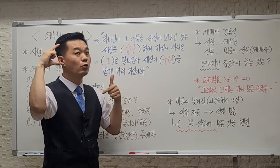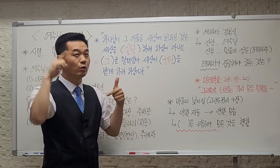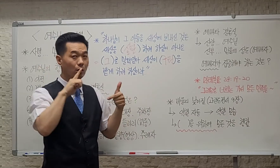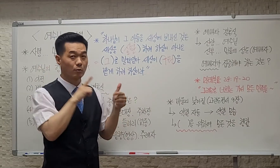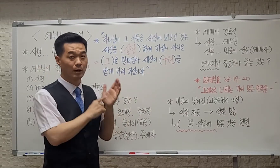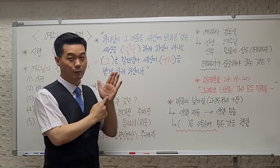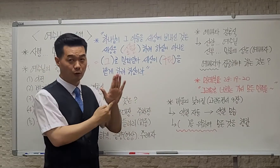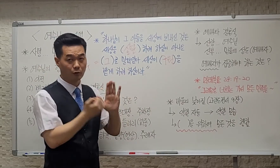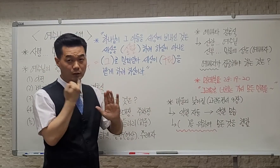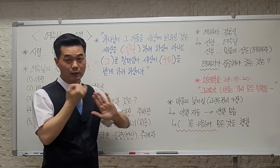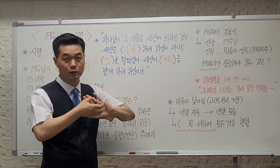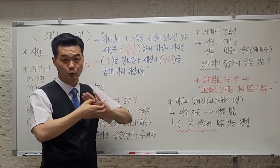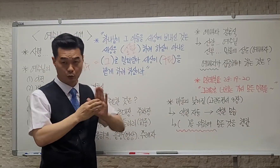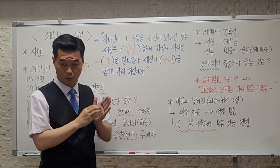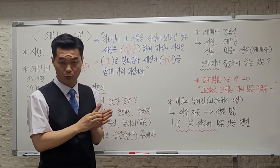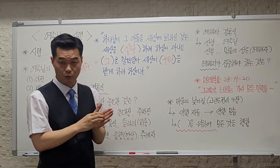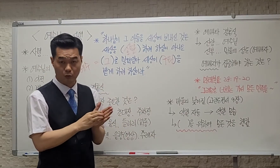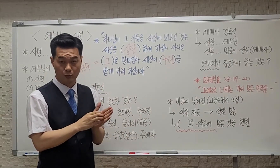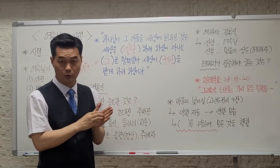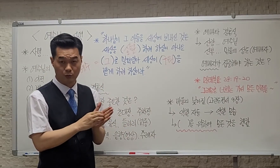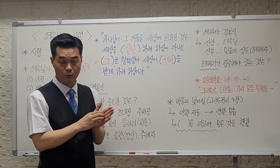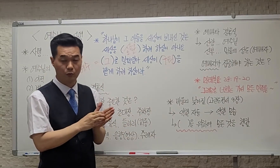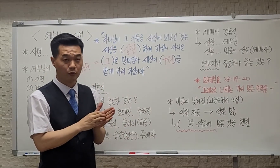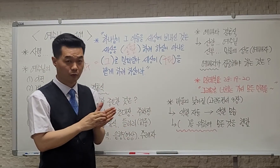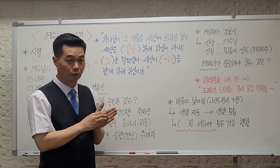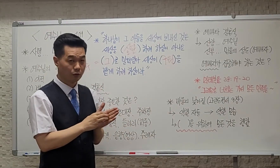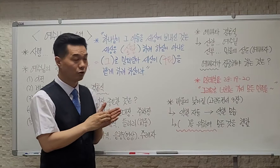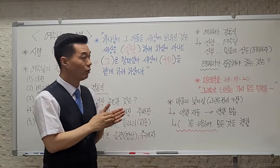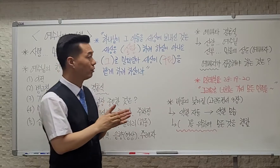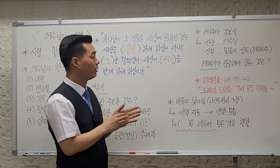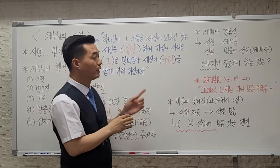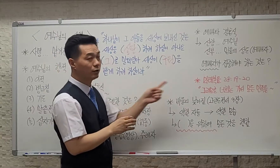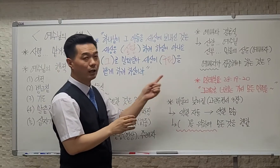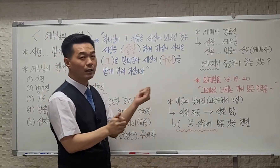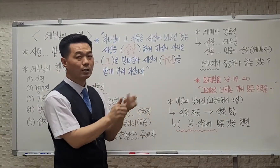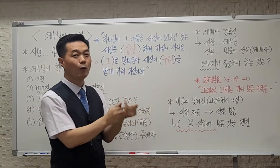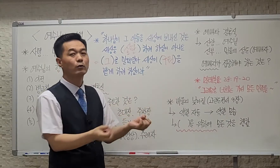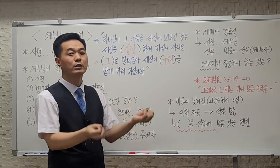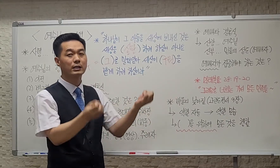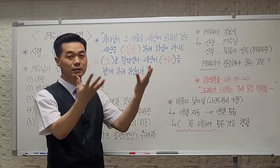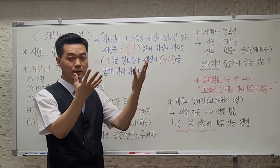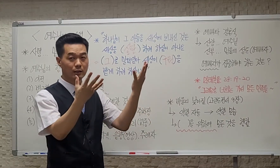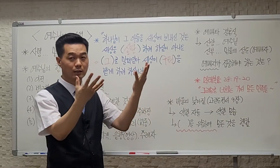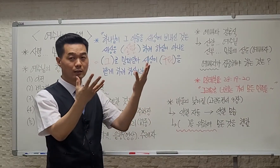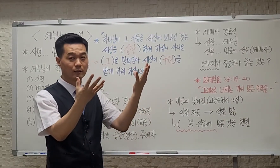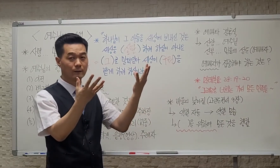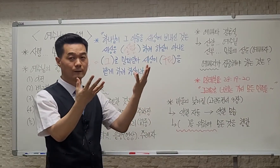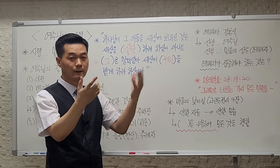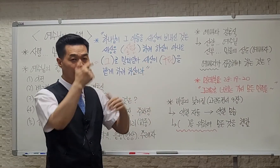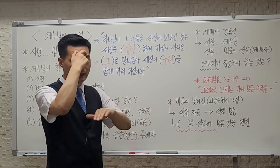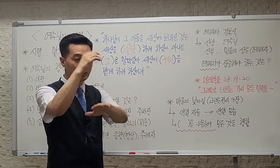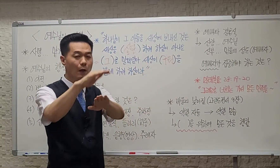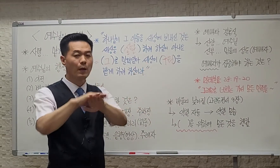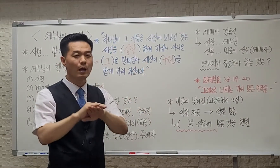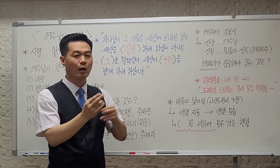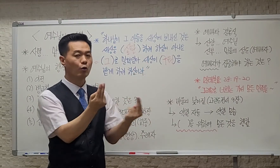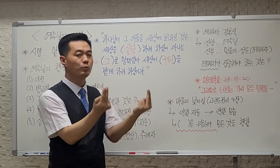주인공이라고 말 표현해도 괜찮을 정도로. 그죠? 근데 이 결혼식을 예배하고